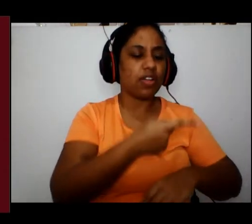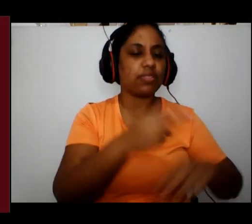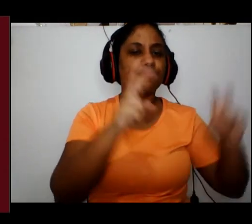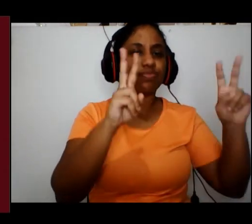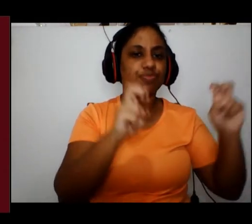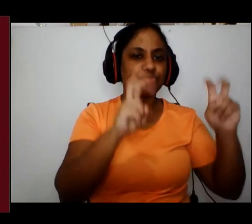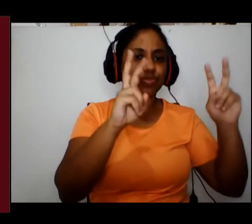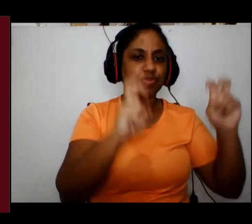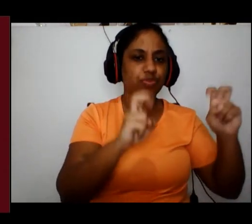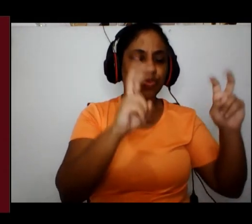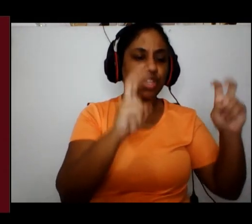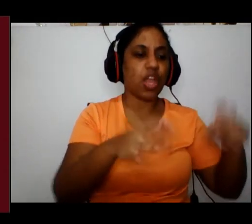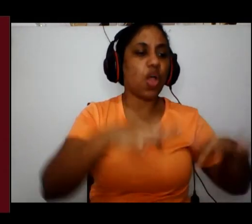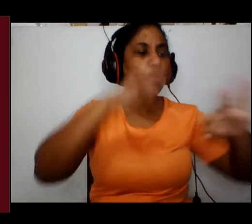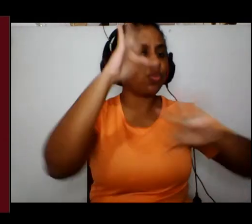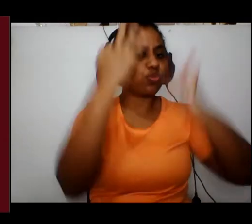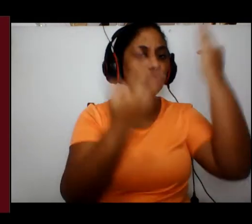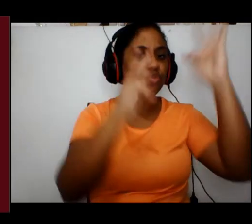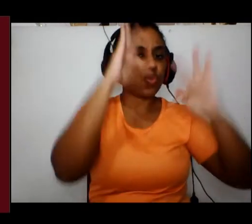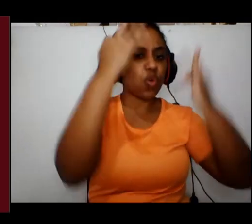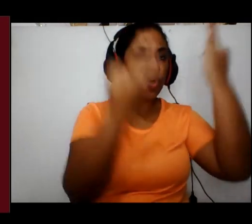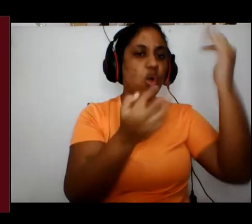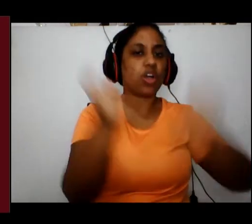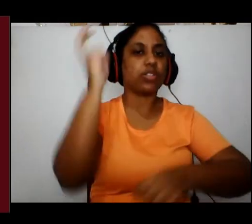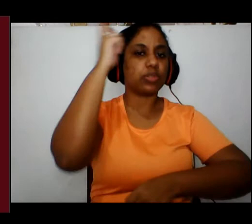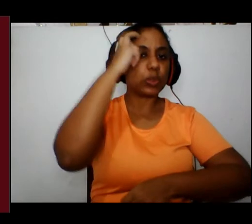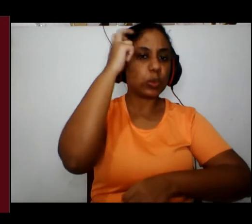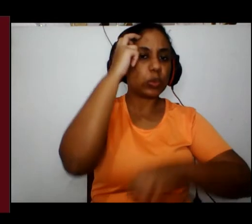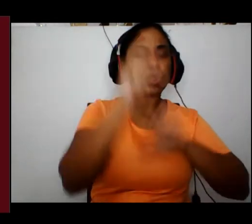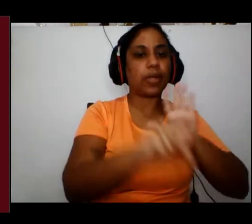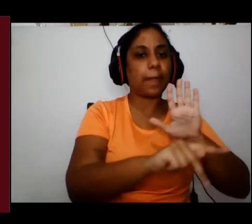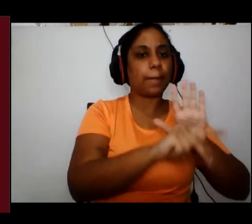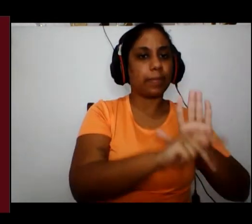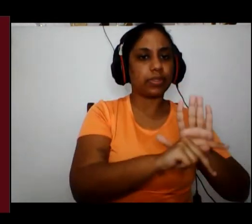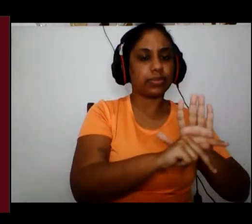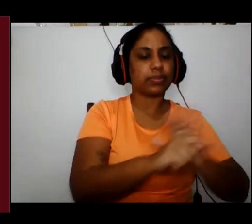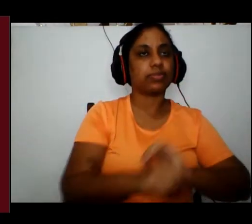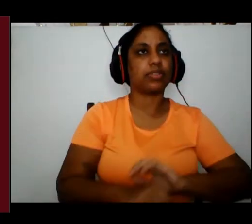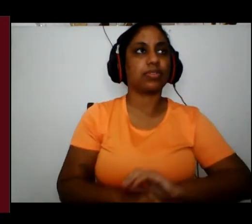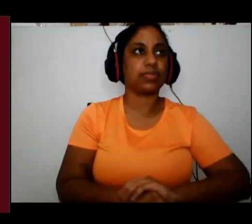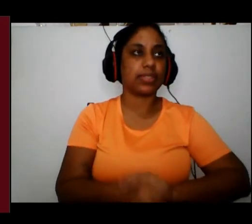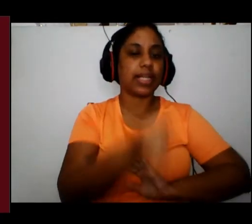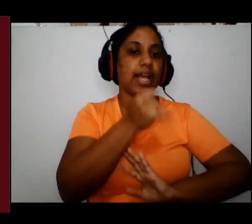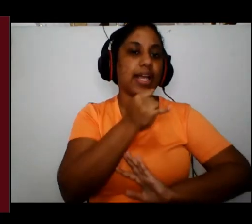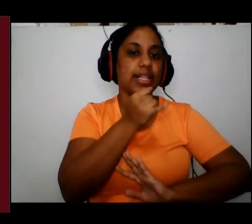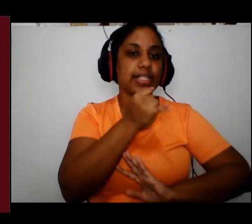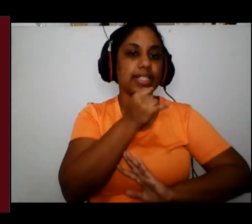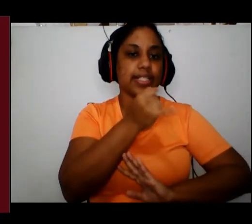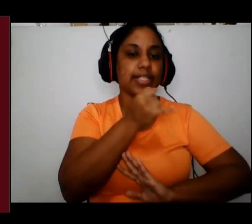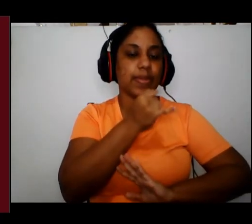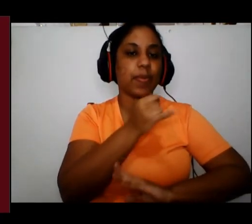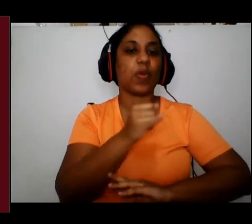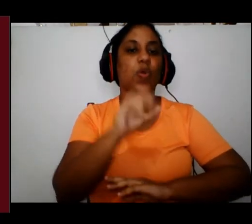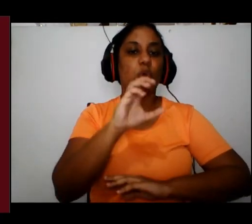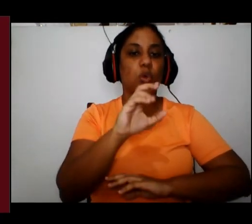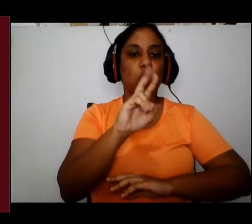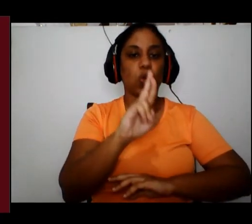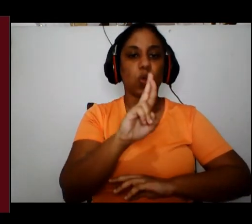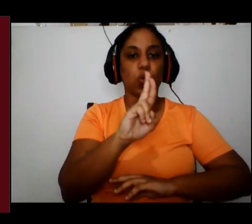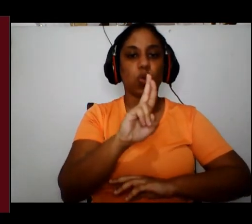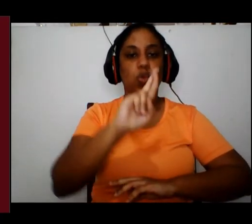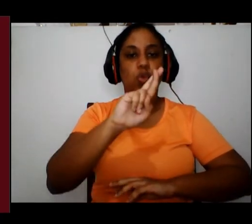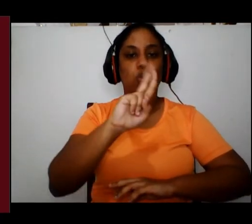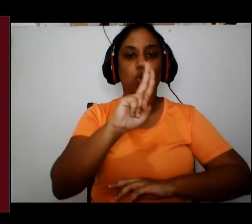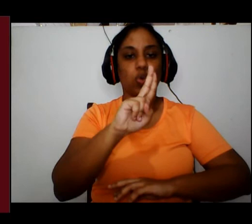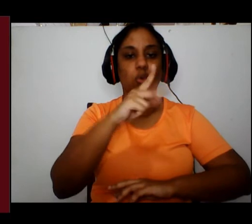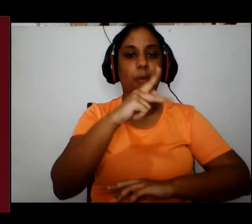que contam, que narram as histórias do folclore de uma determinada cultura, como por exemplo a história do Curupira, que